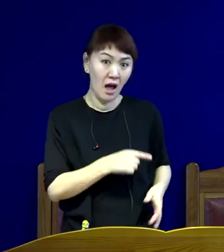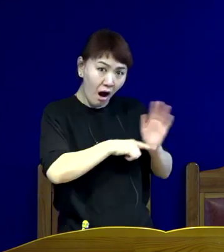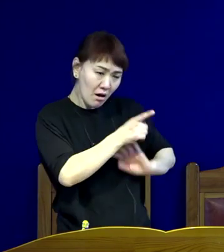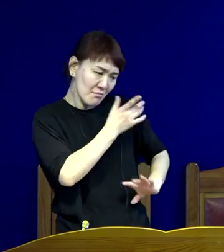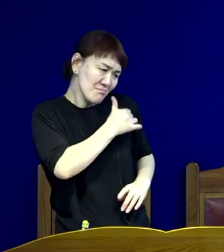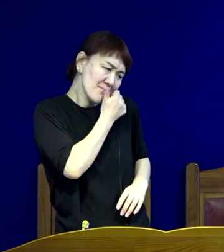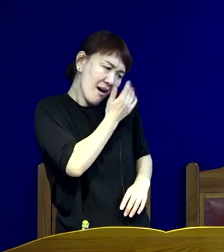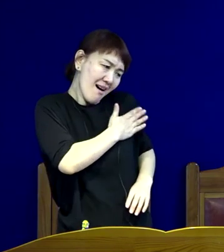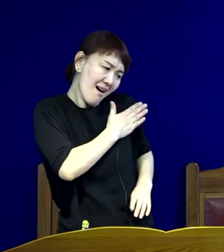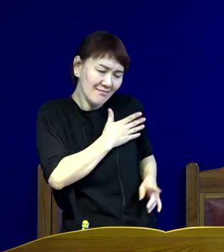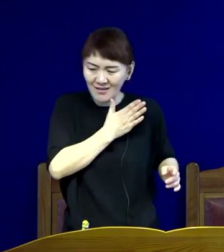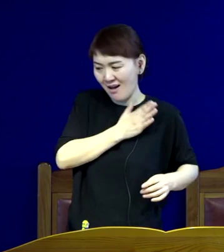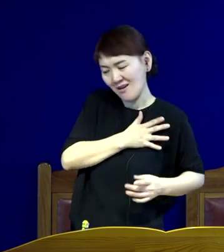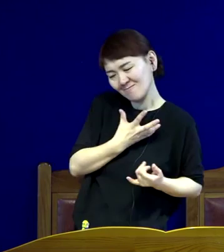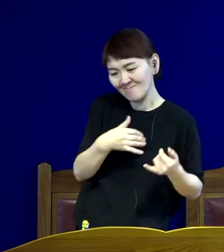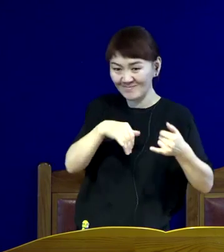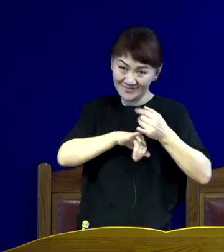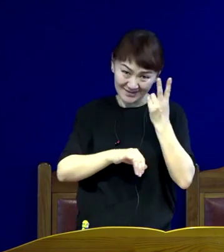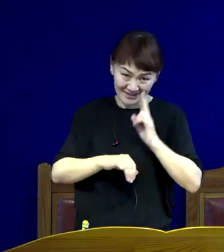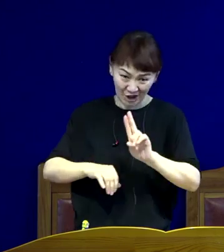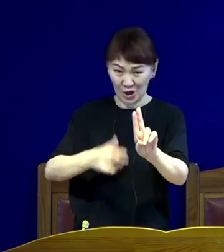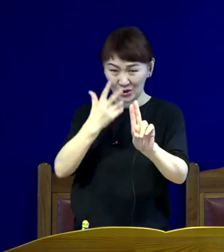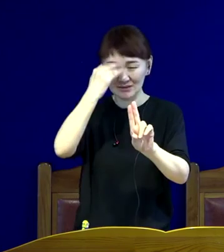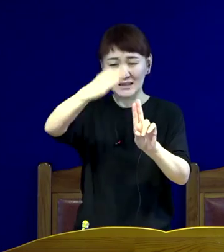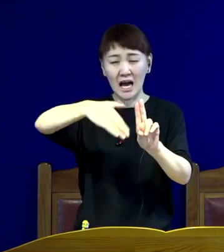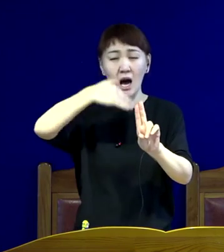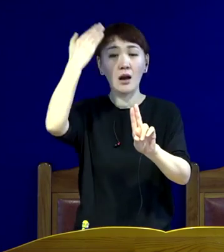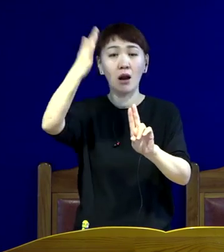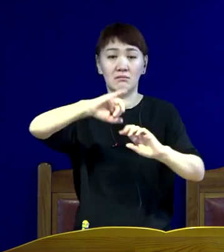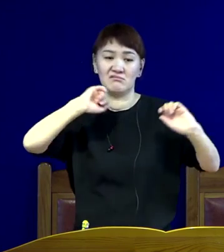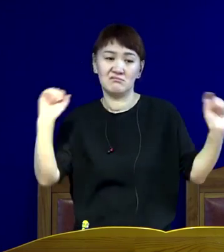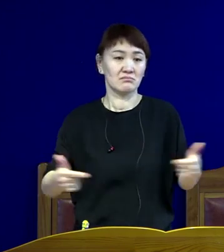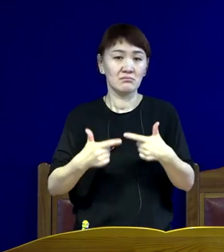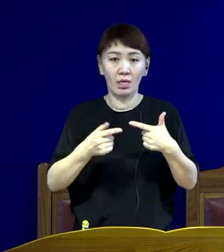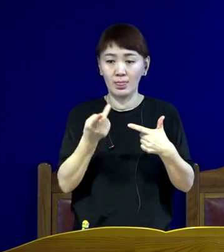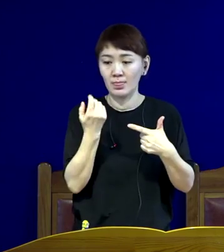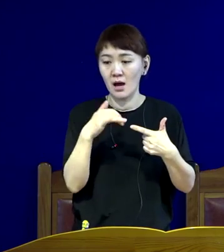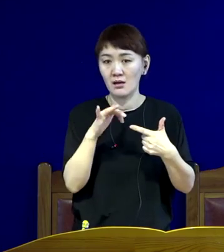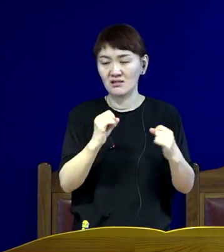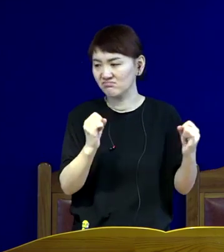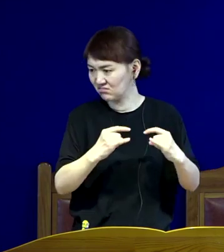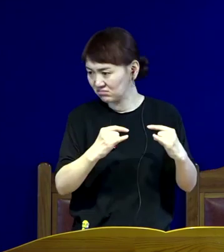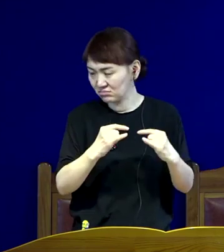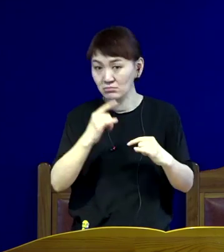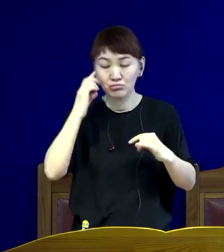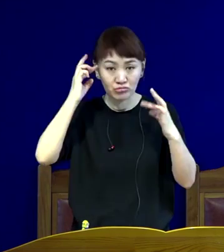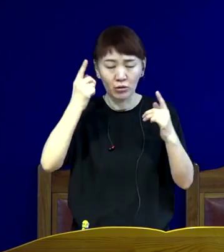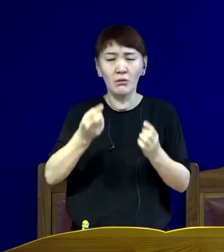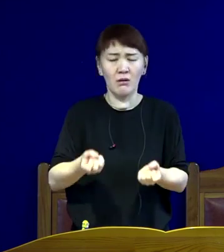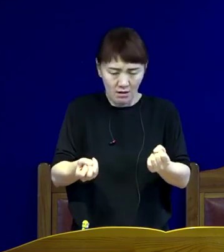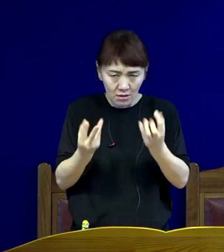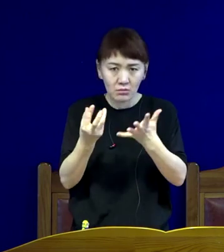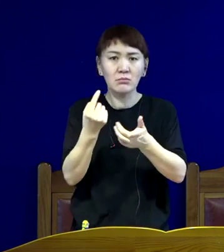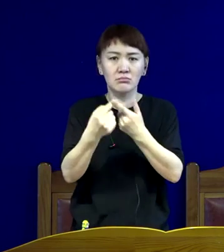боломжтой болчихдог. Тэгэхээр сэтгэлдээ ерөөсөө шууд тэгж тогтох ёстой гэсэн үг юм.